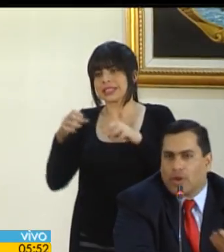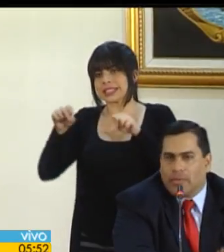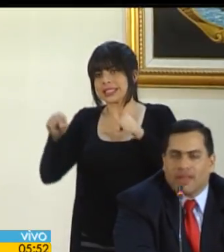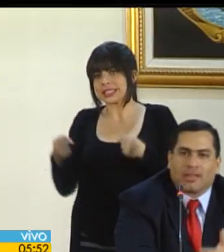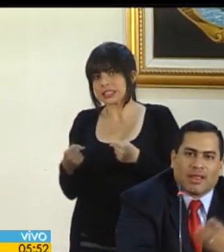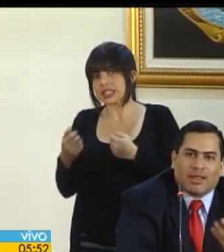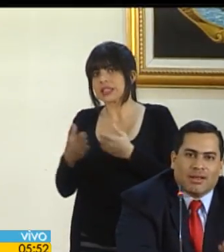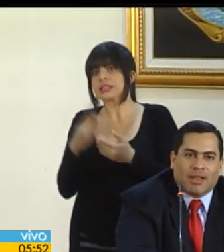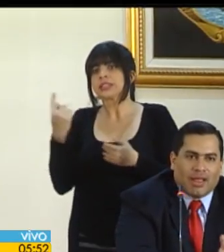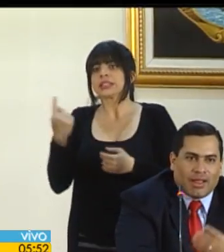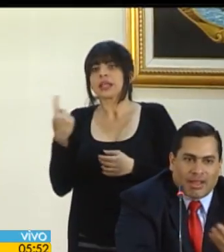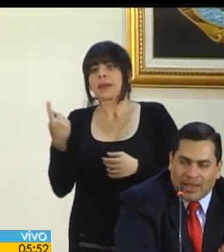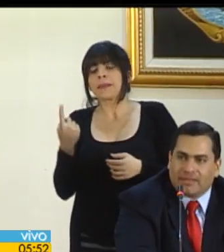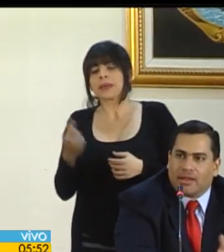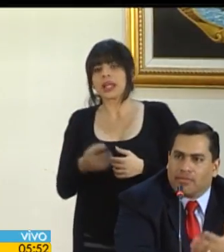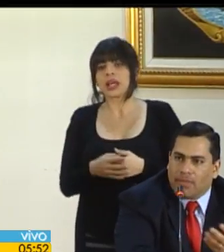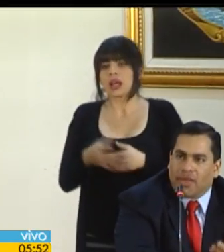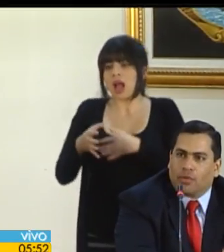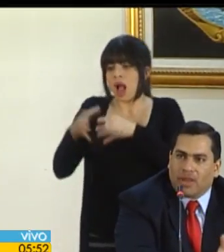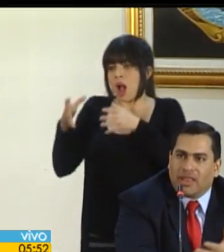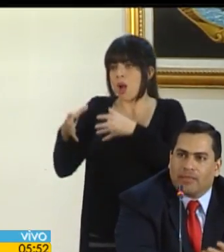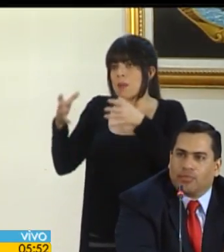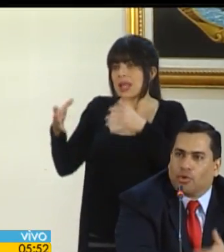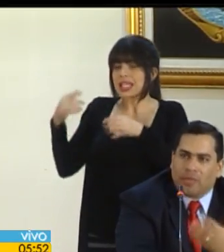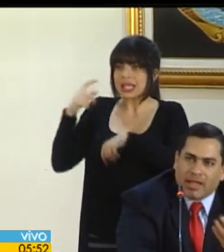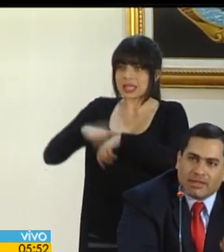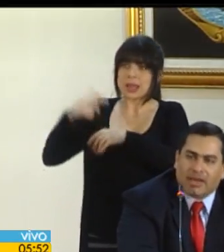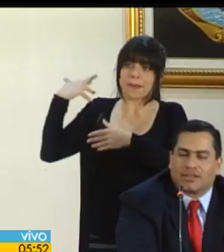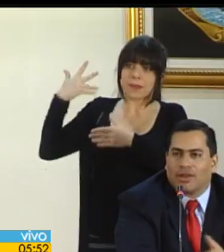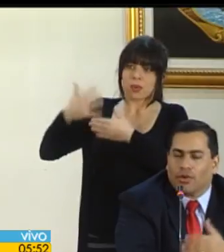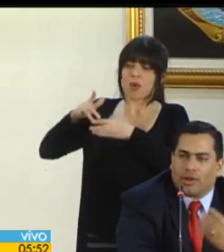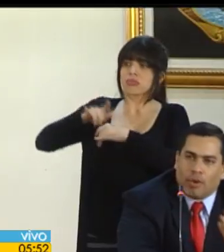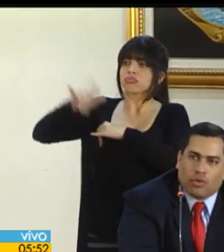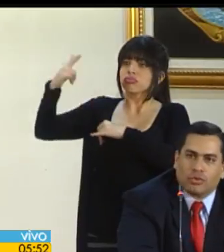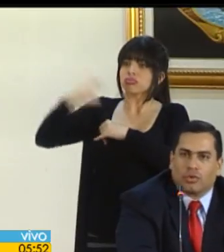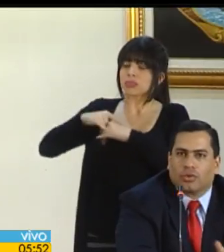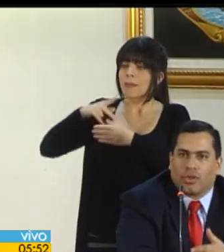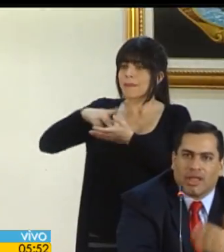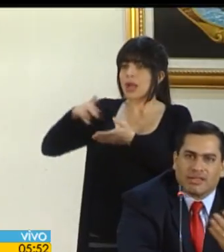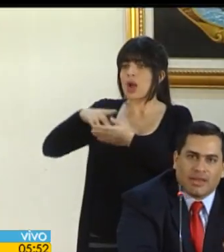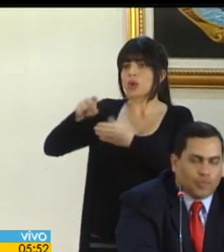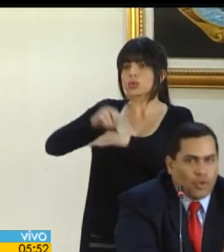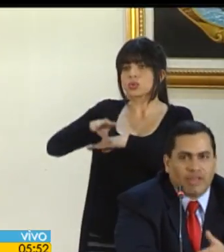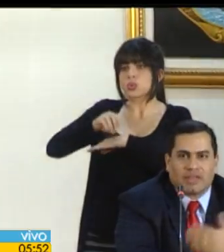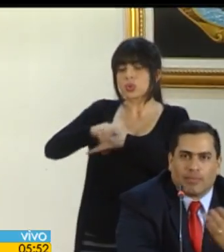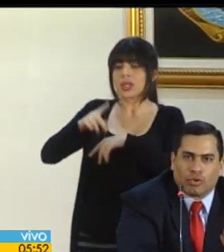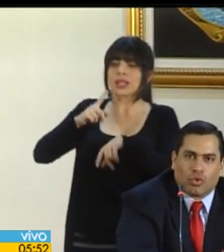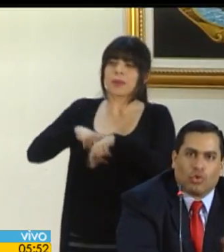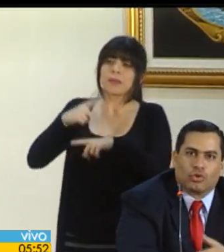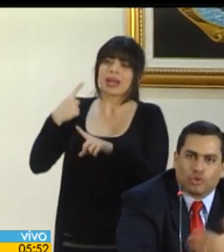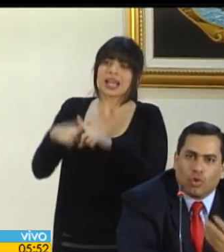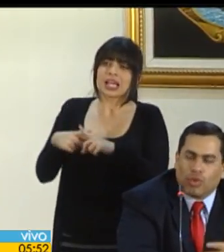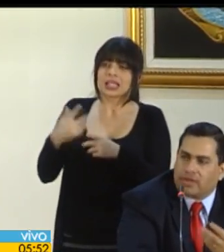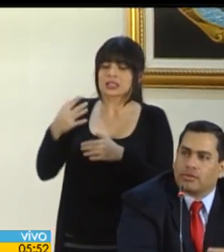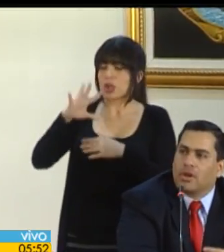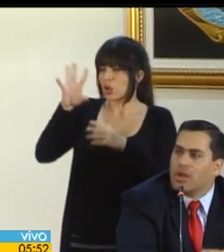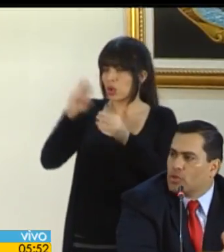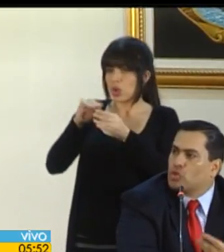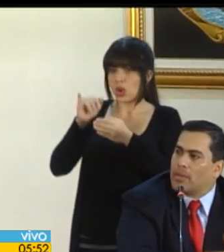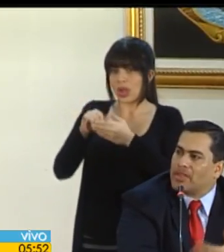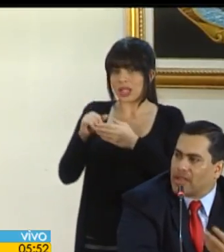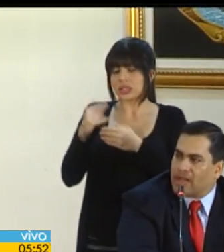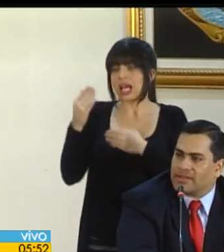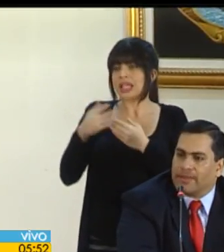que usualmente crecen más bien con el tiempo, los viajes al exterior, el pago de consultorías, tiempo extra, protocolos, todo eso